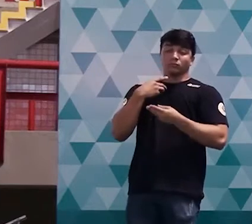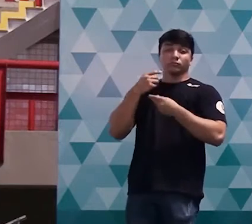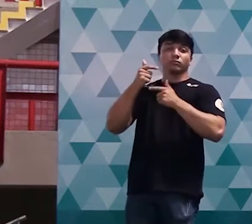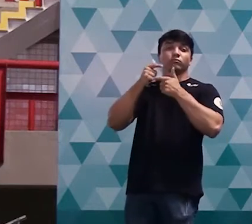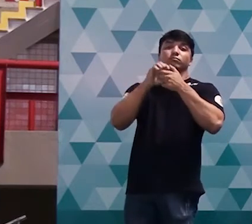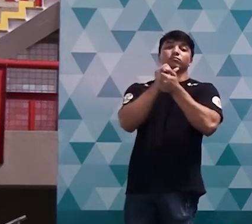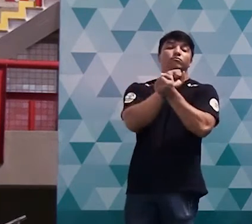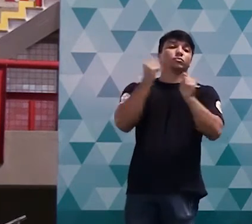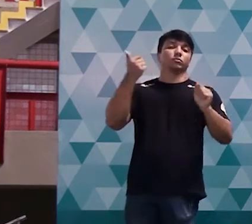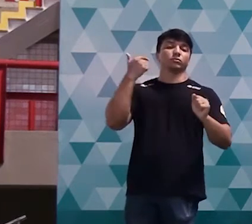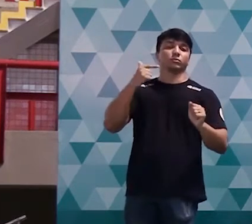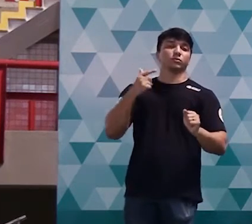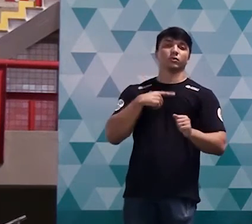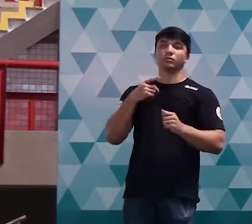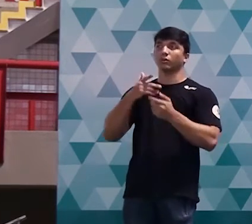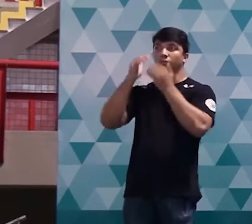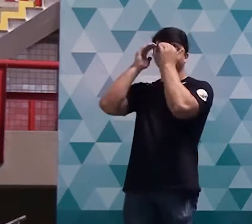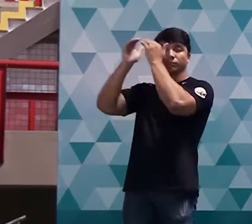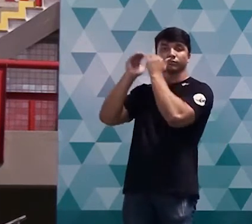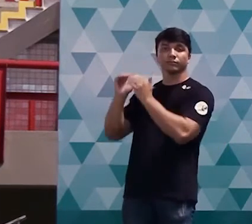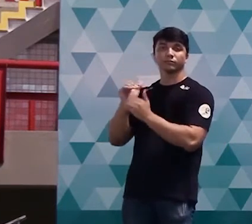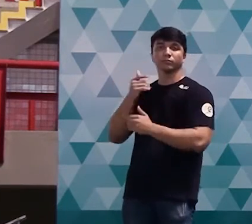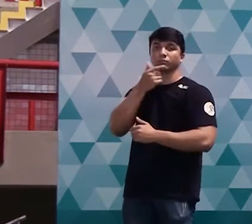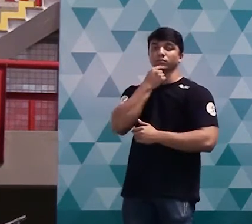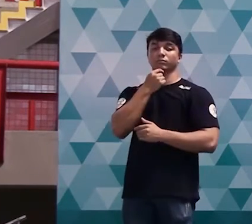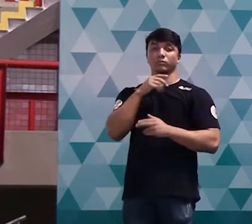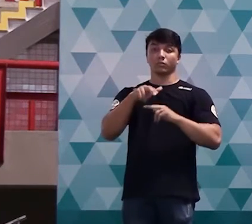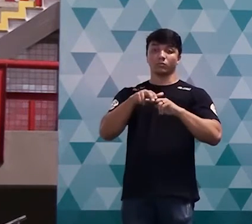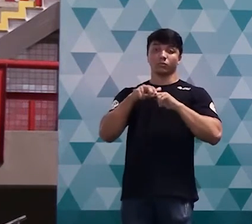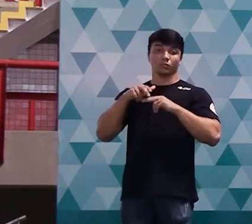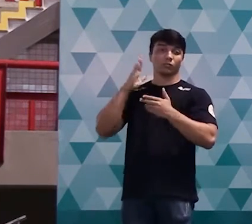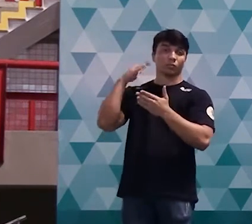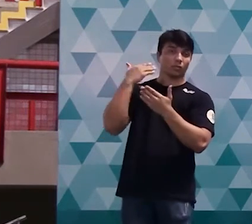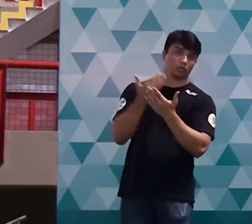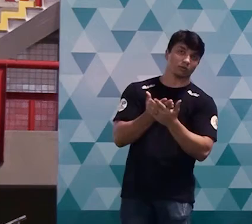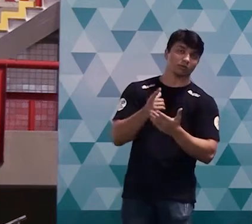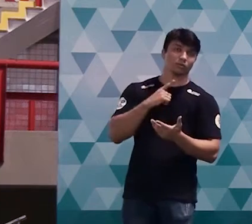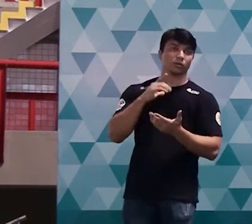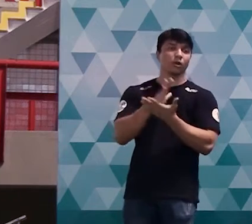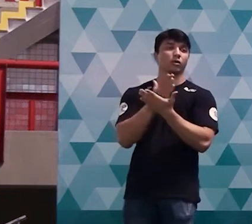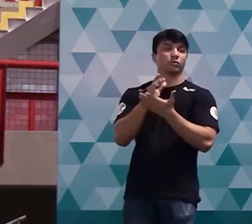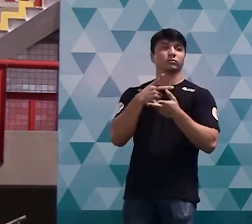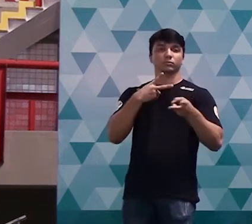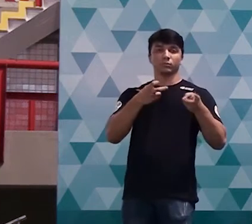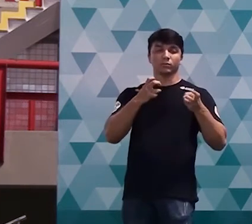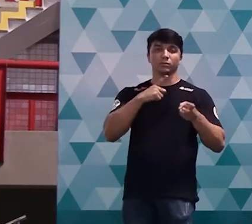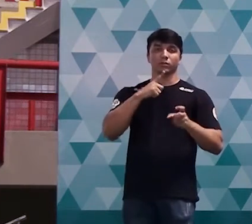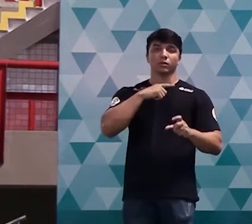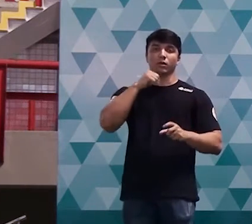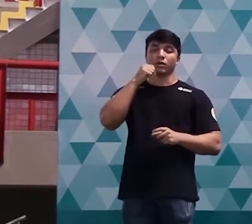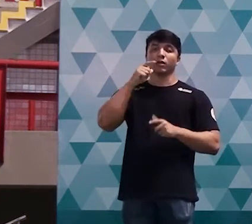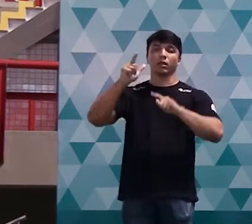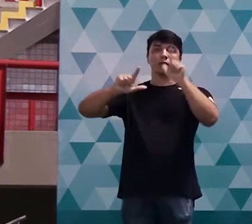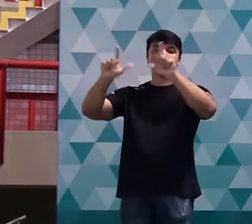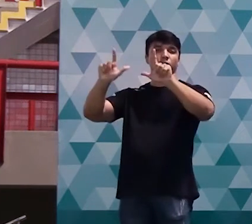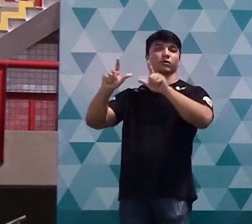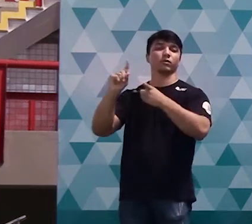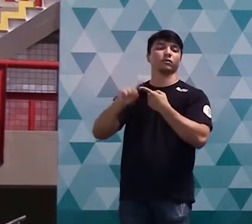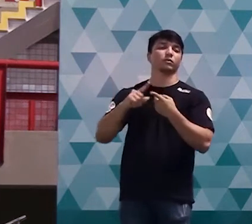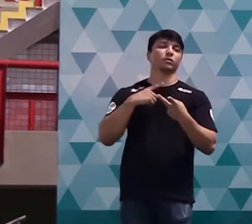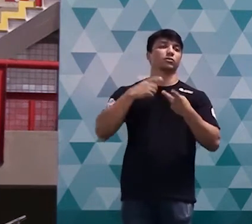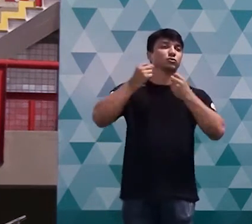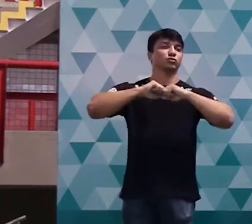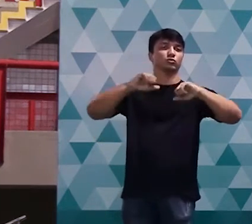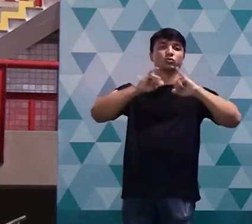aos seus maridos. Por isso que hoje a gente ainda tem alguns traços. De vez em quando você vê por aí na televisão, você vê por aí